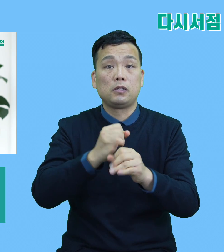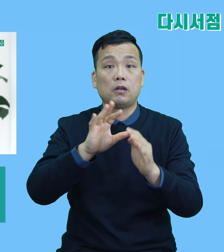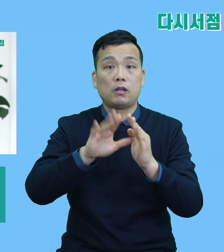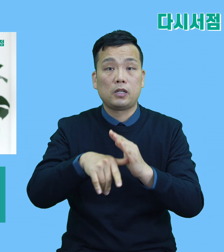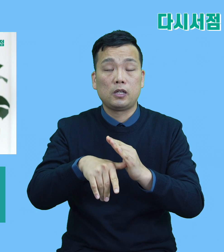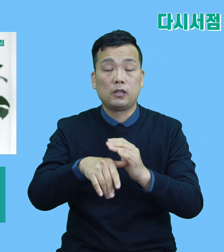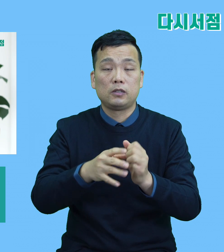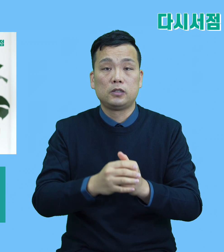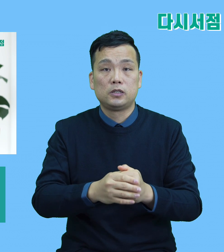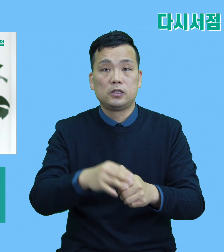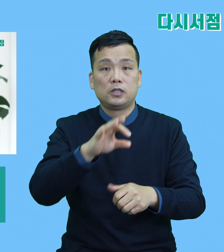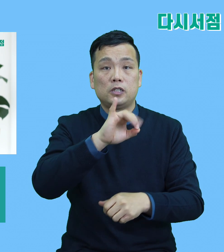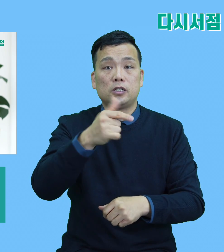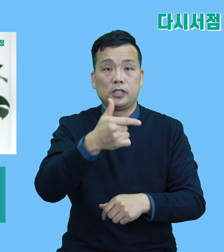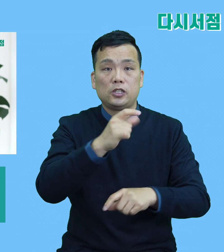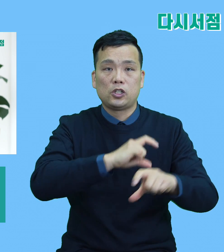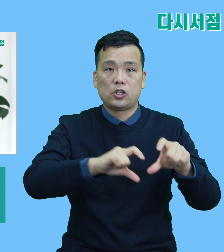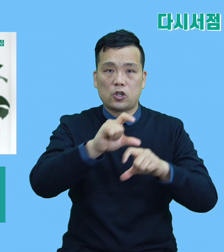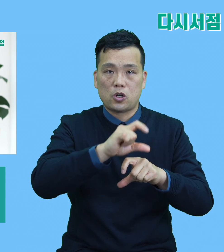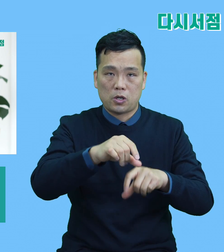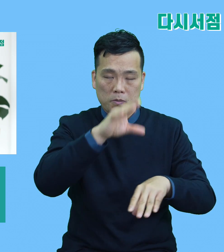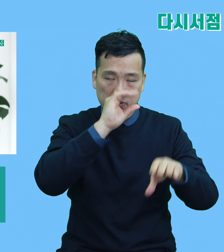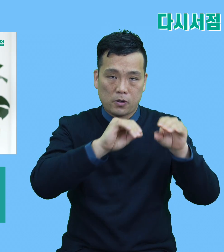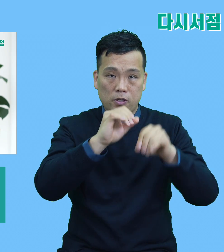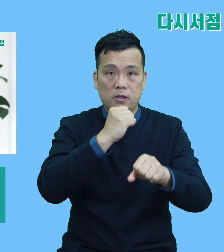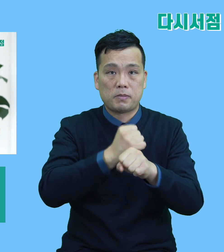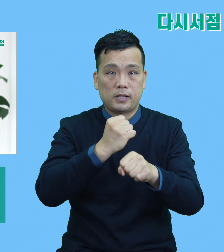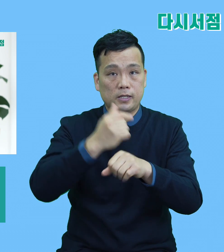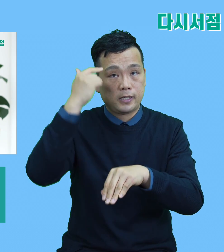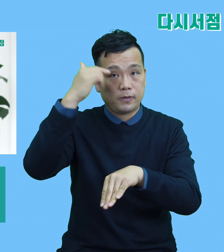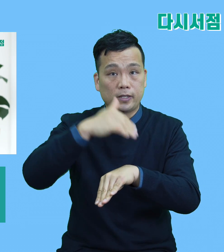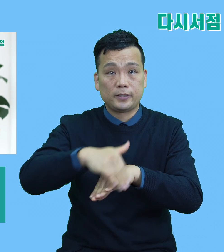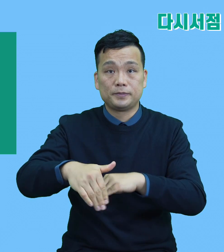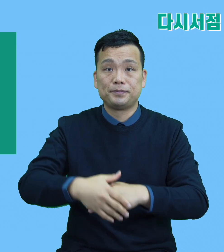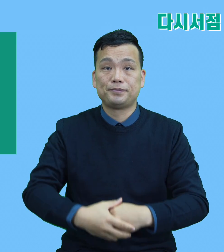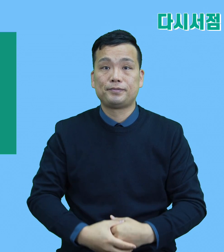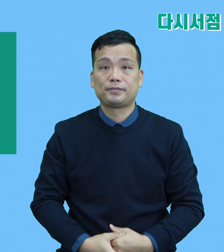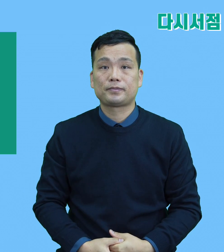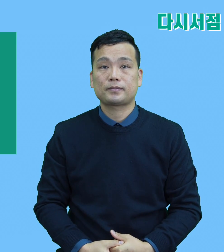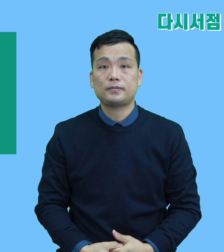이제 인디자인도 좀 익혀서 해볼 생각입니다.